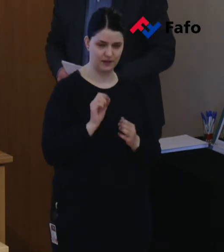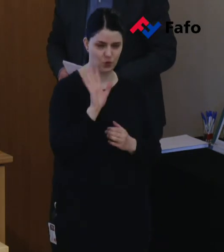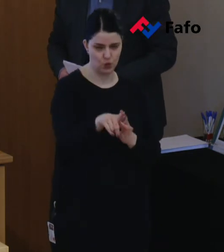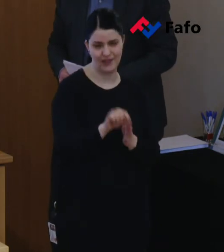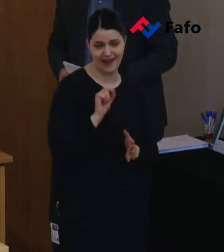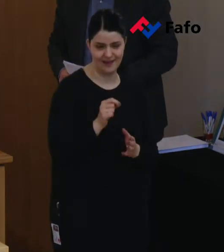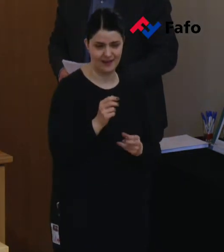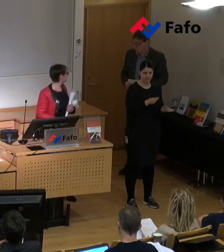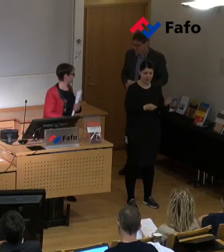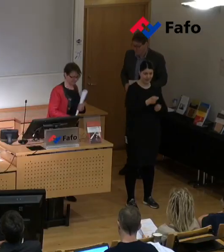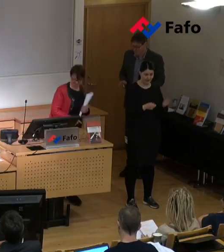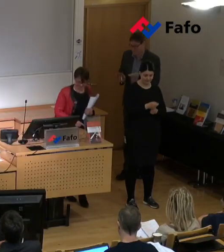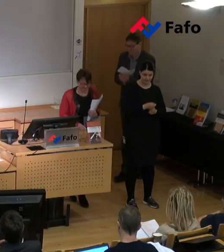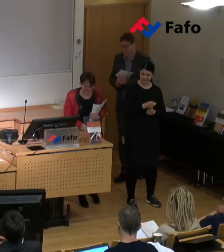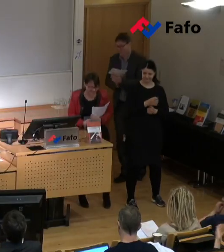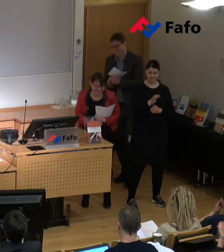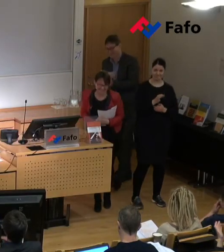boligetaten.